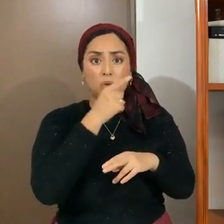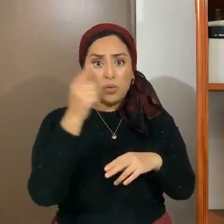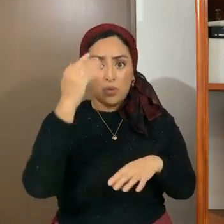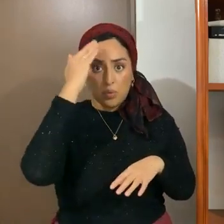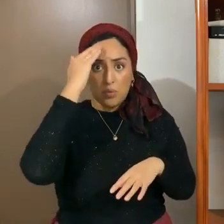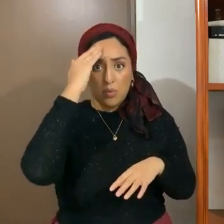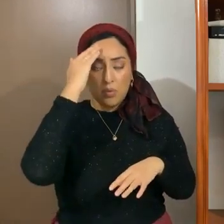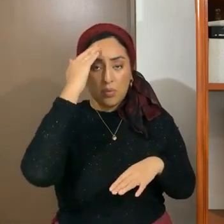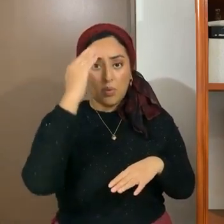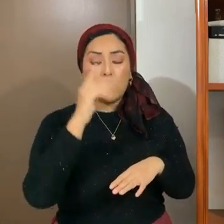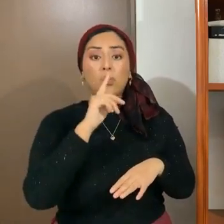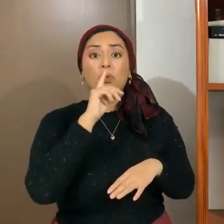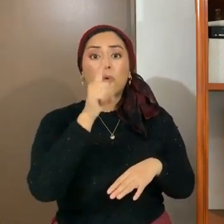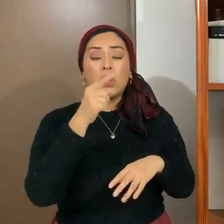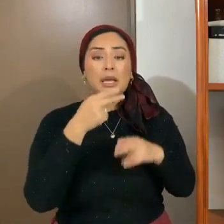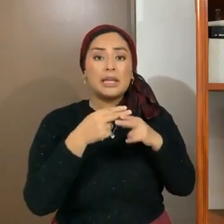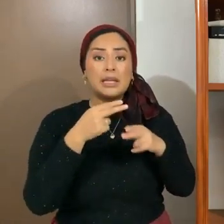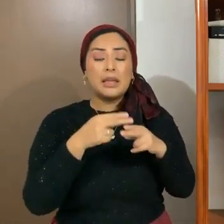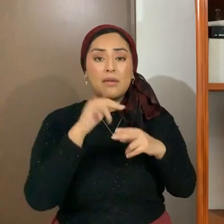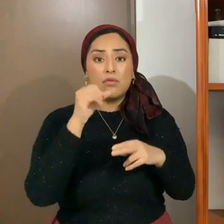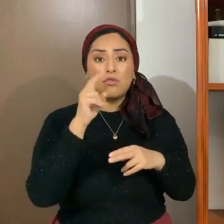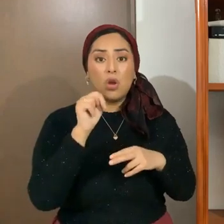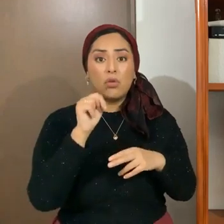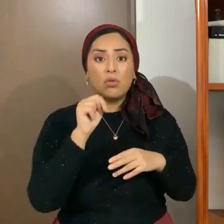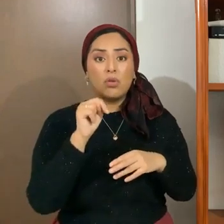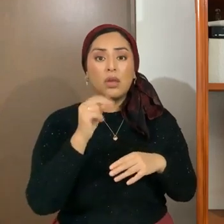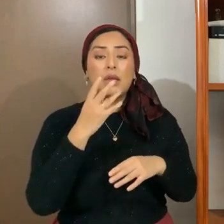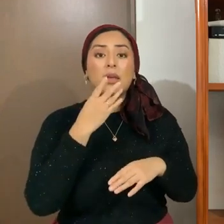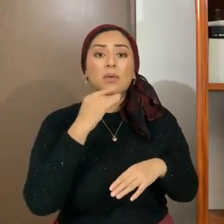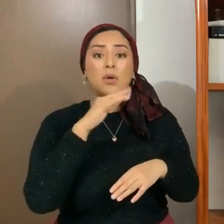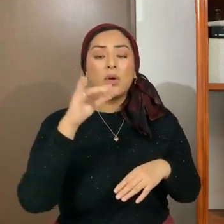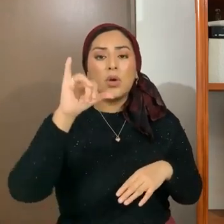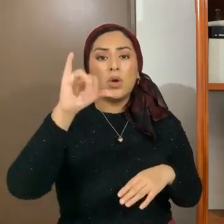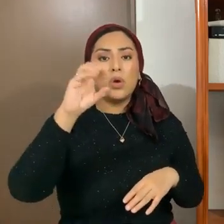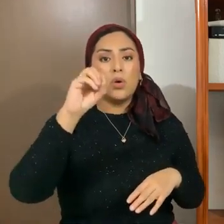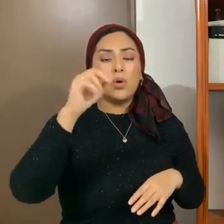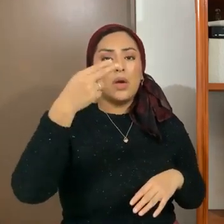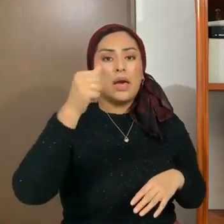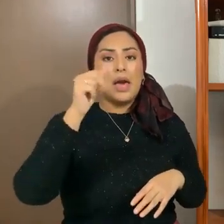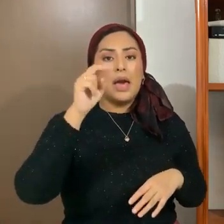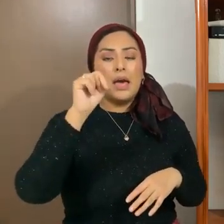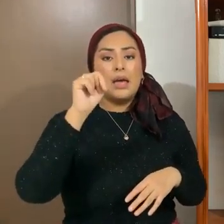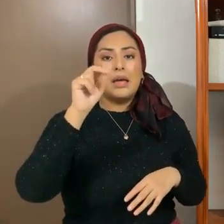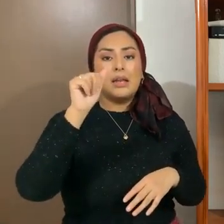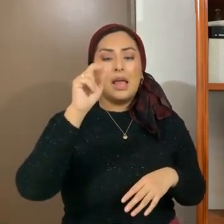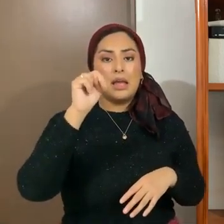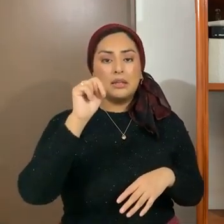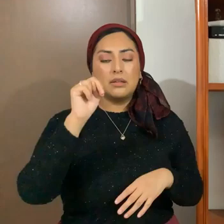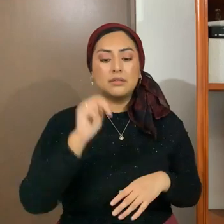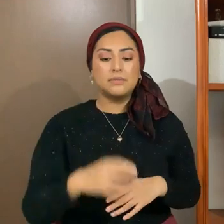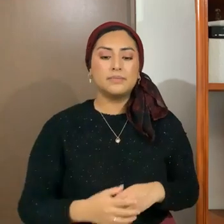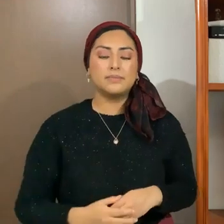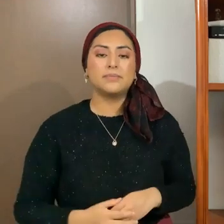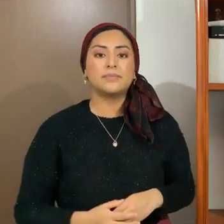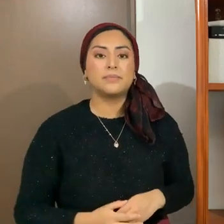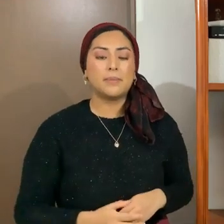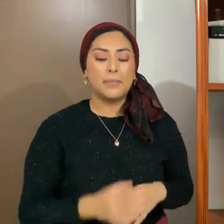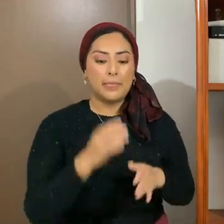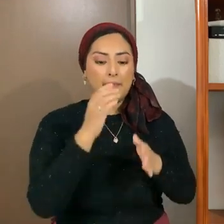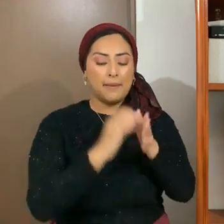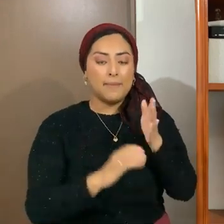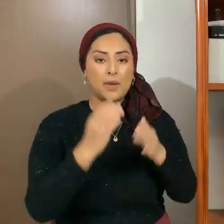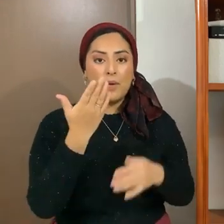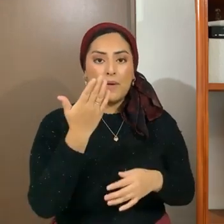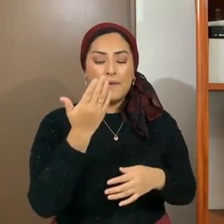cuál es la traducción correcta? Yohanan, ¿verdad? Juan es Yohanan. Juan, en el capítulo 15. Vamos